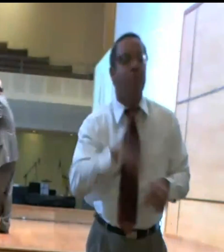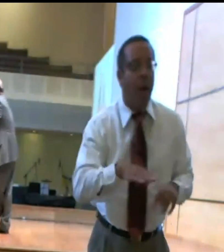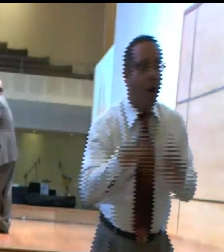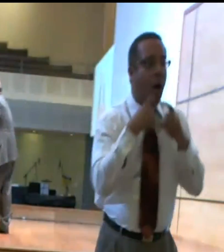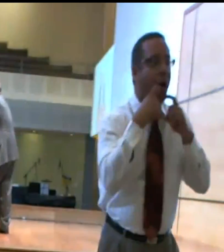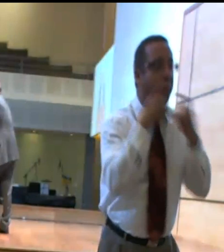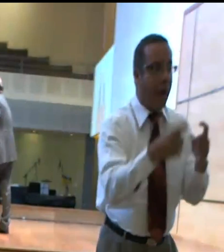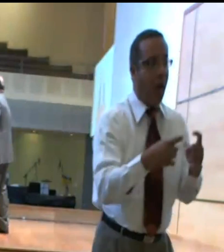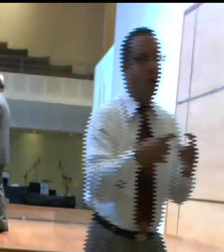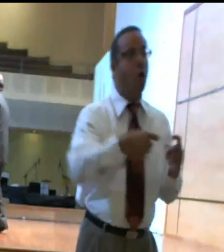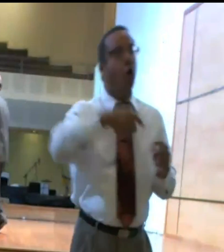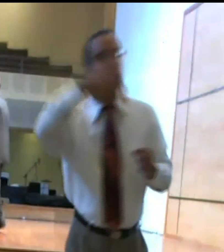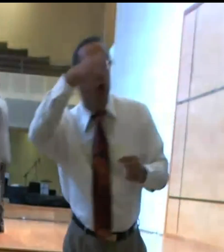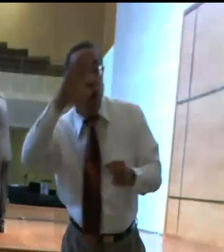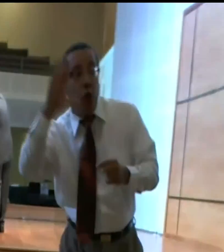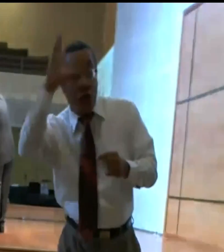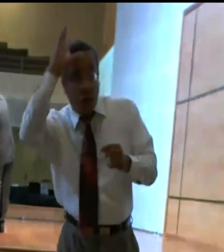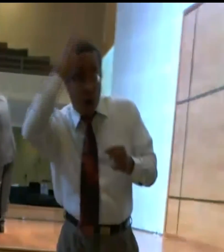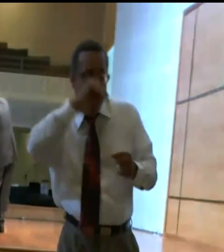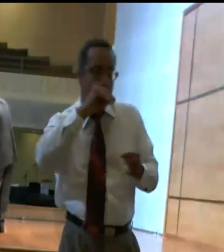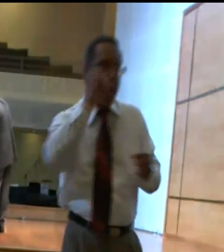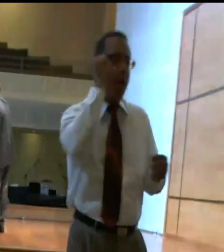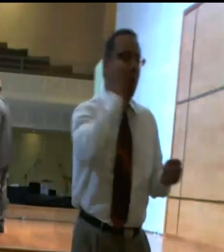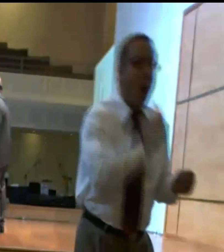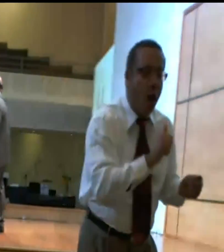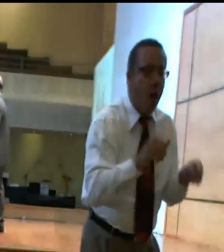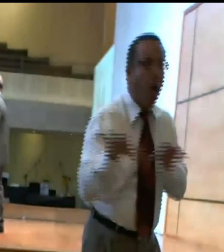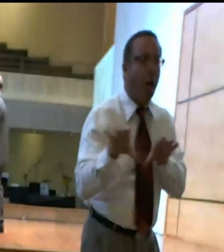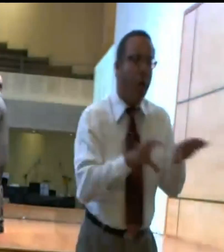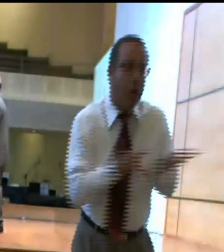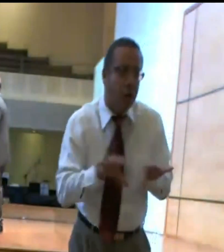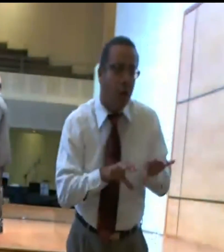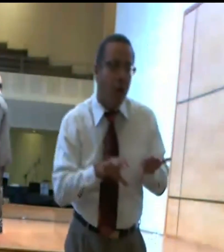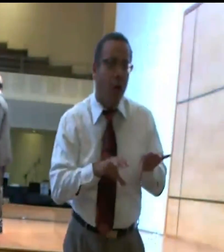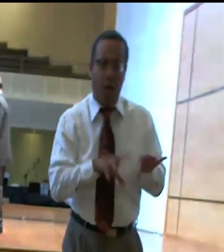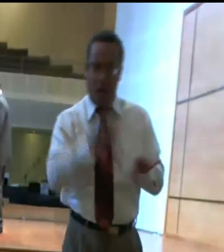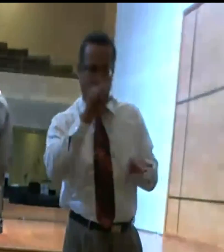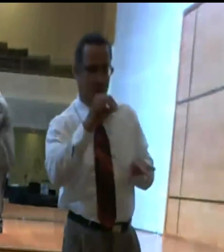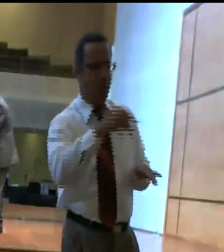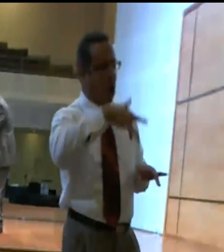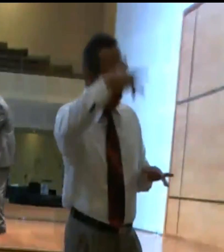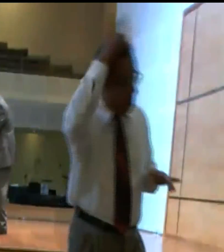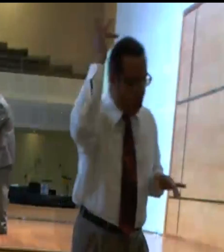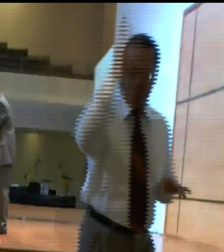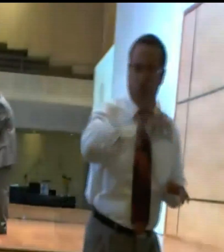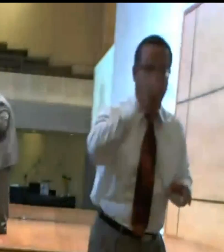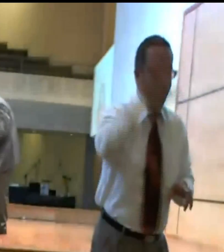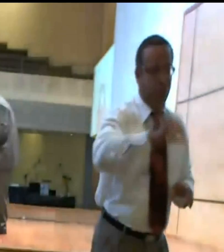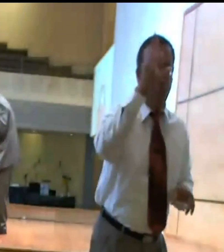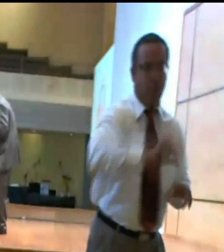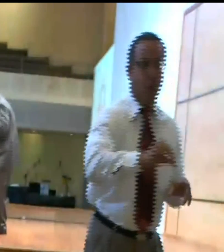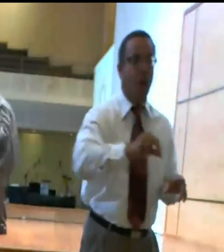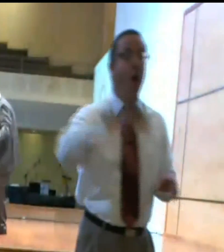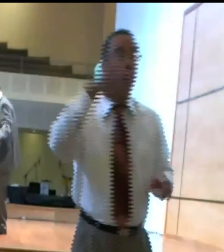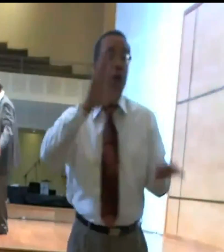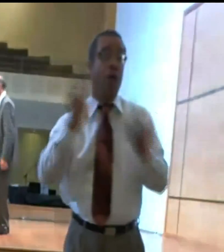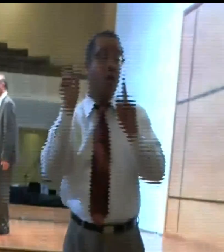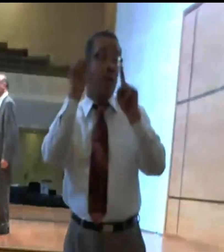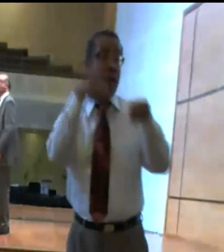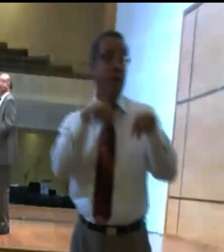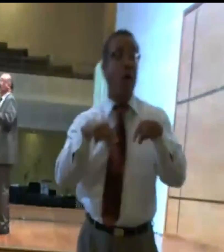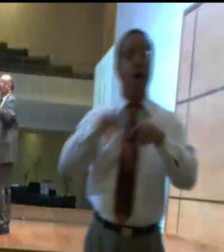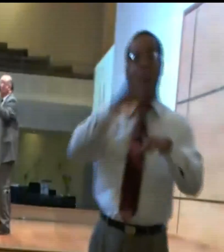diciendo que es un pecado. Y si nos cuesta la cárcel, que nos cueste la cárcel. Hermanos, hay momentos en que no tenemos más